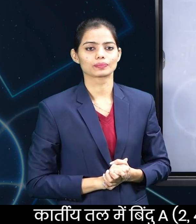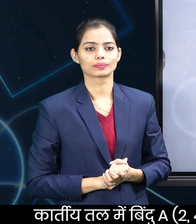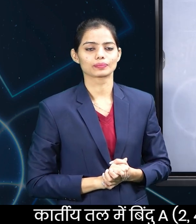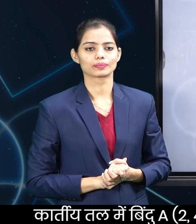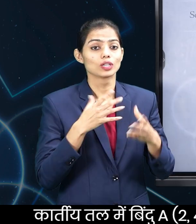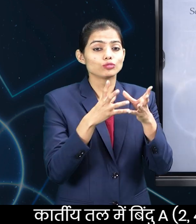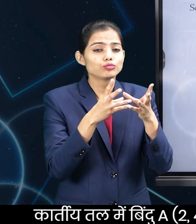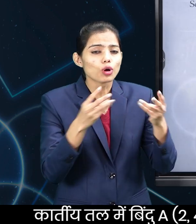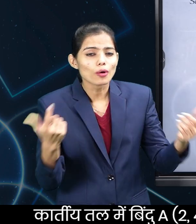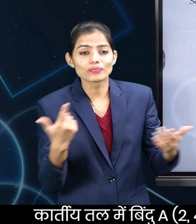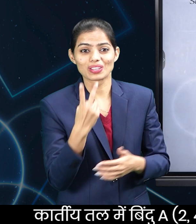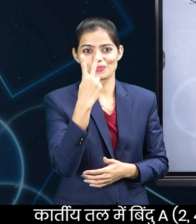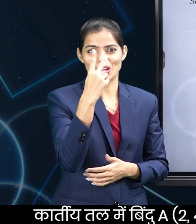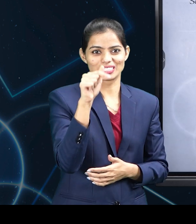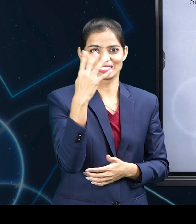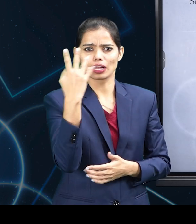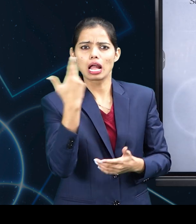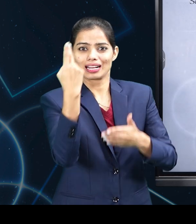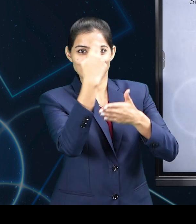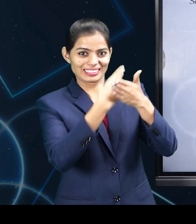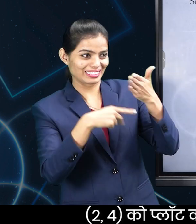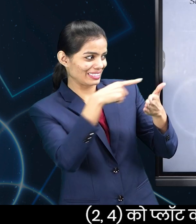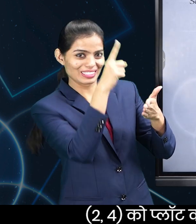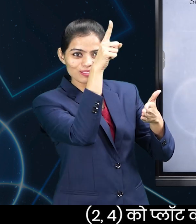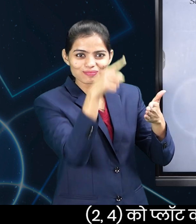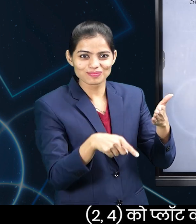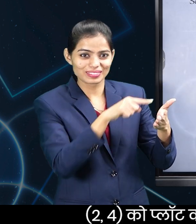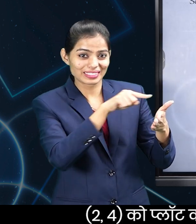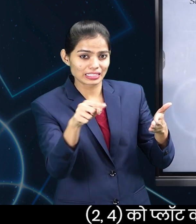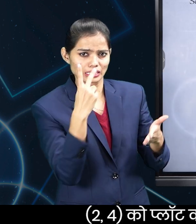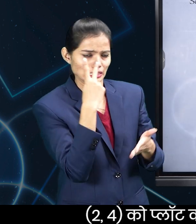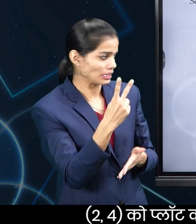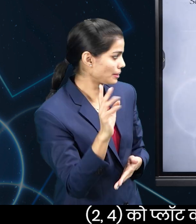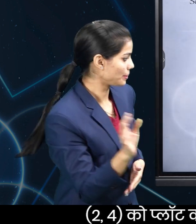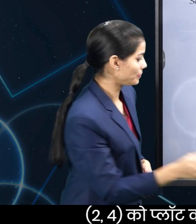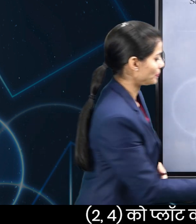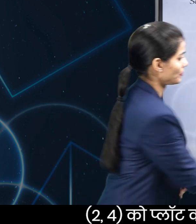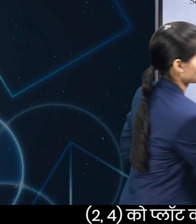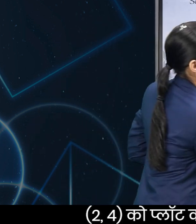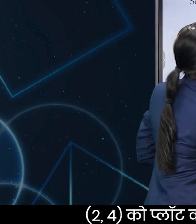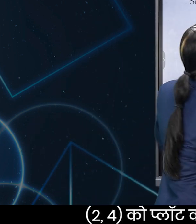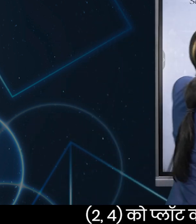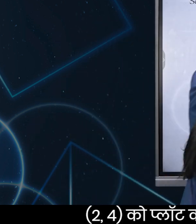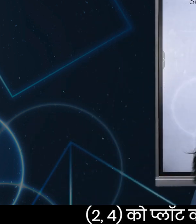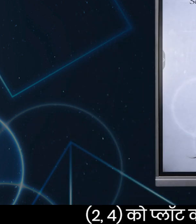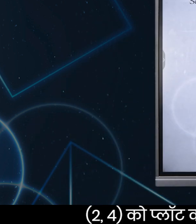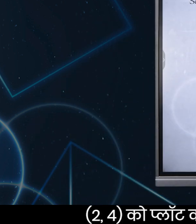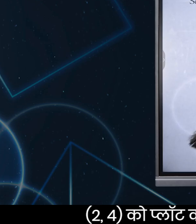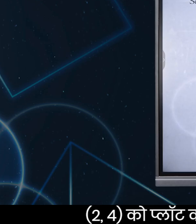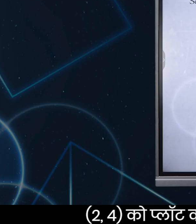4,-2 को प्लॉट करें। समाधान: 2,4 को प्लॉट करने के लिए x =